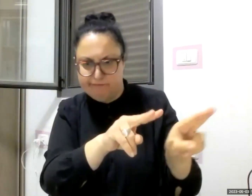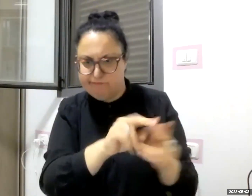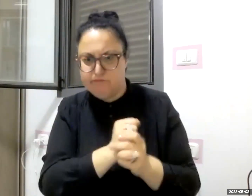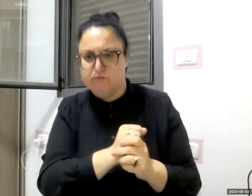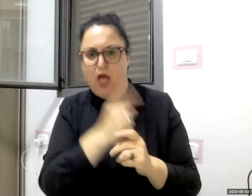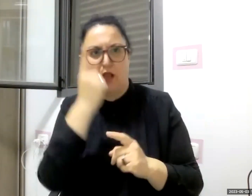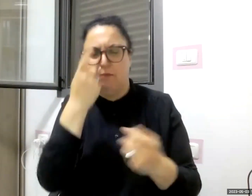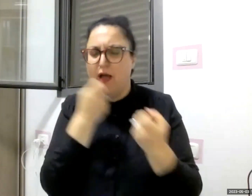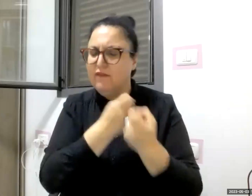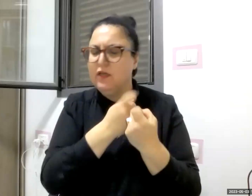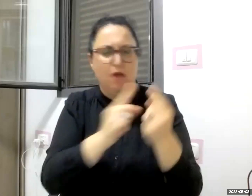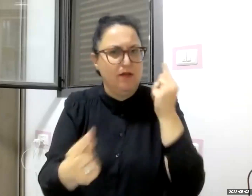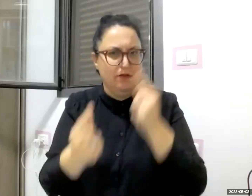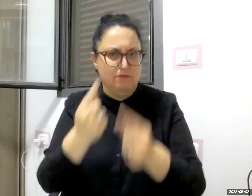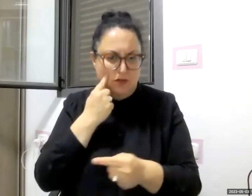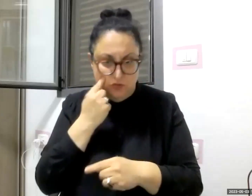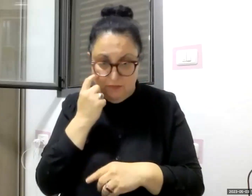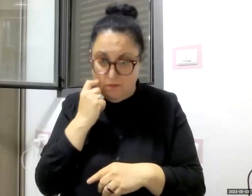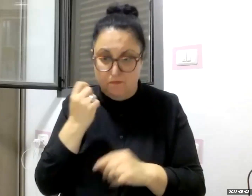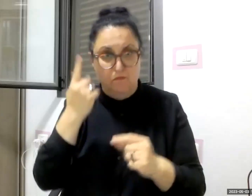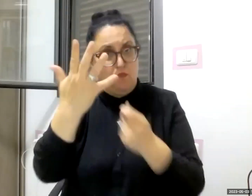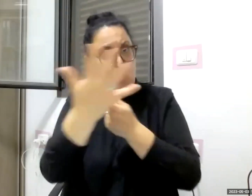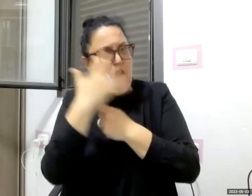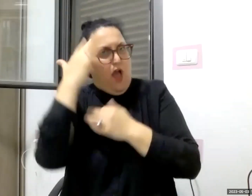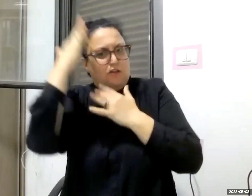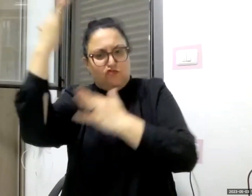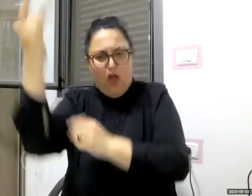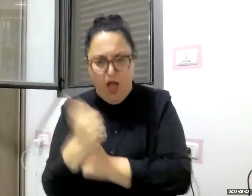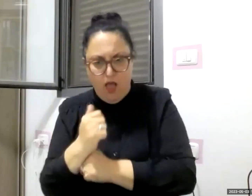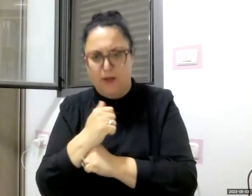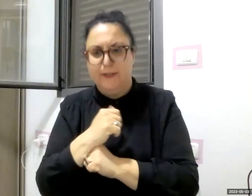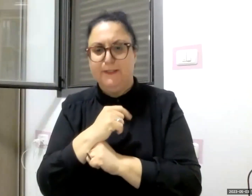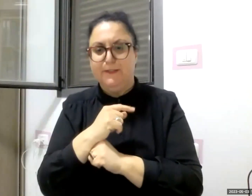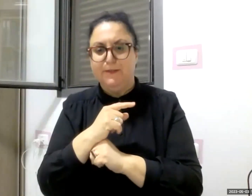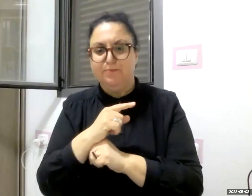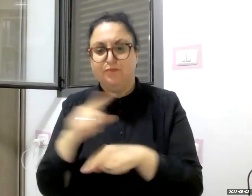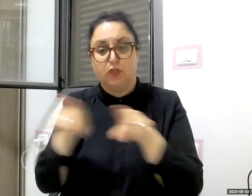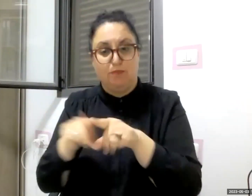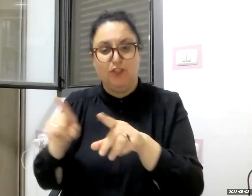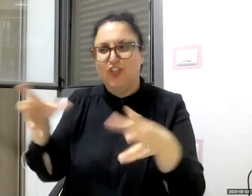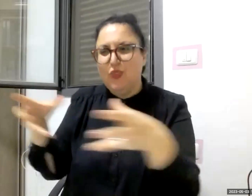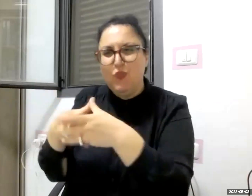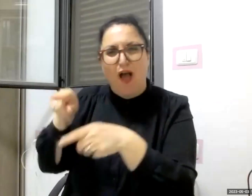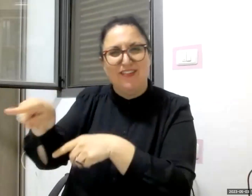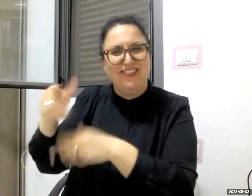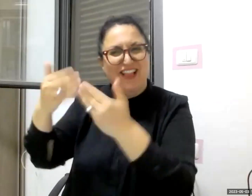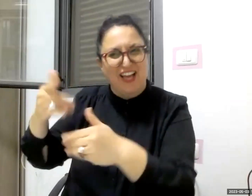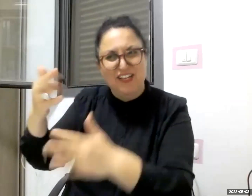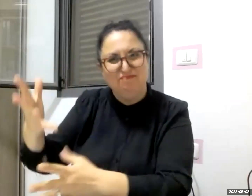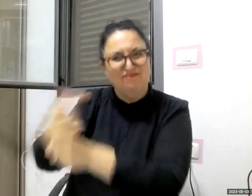נשא עיניו אליהם וזה היה אחד המאבקים היותר מרשימים ומעוררי ההשראה גם